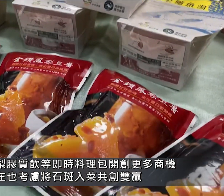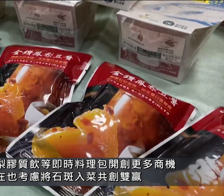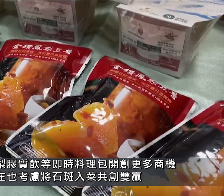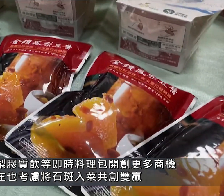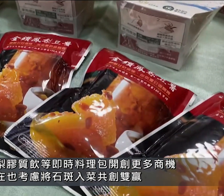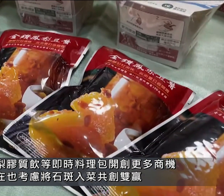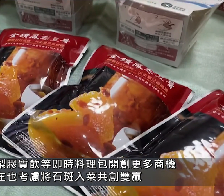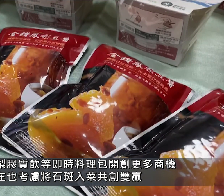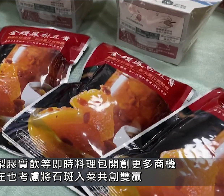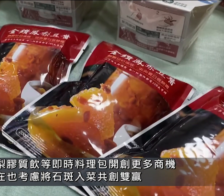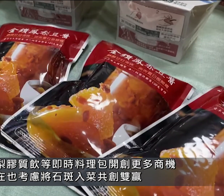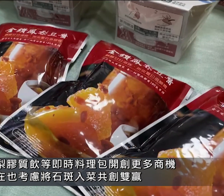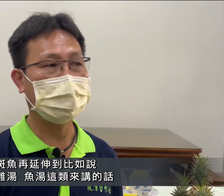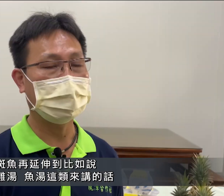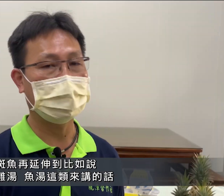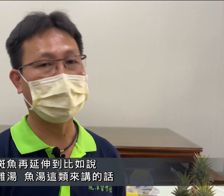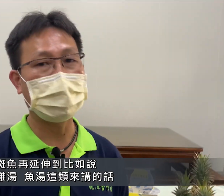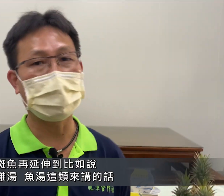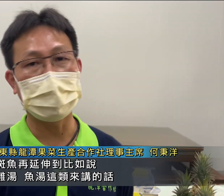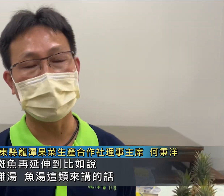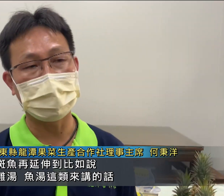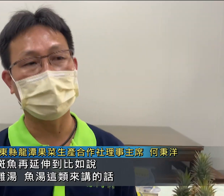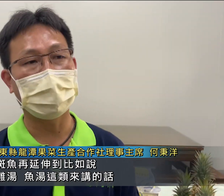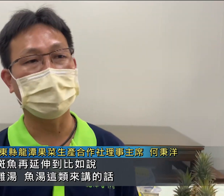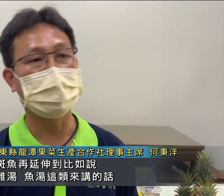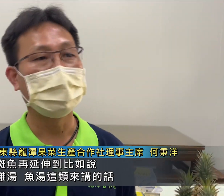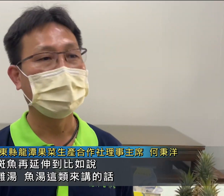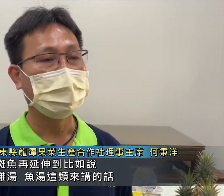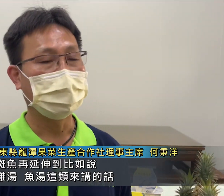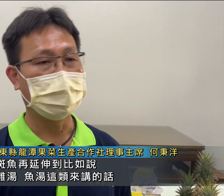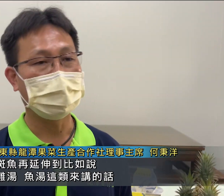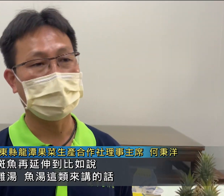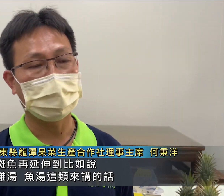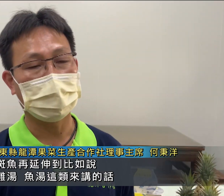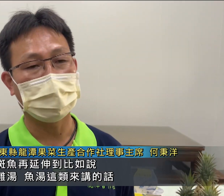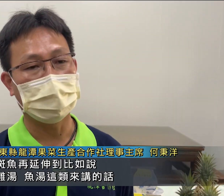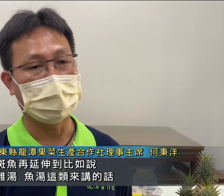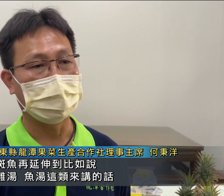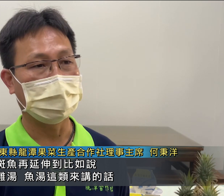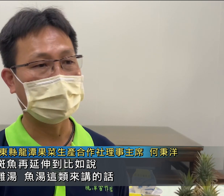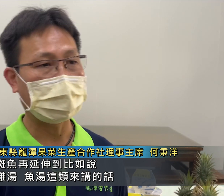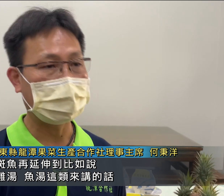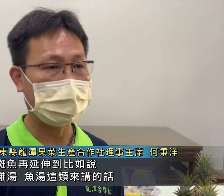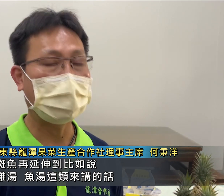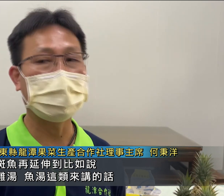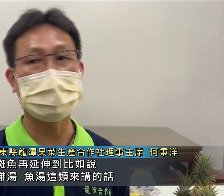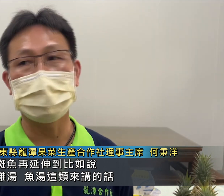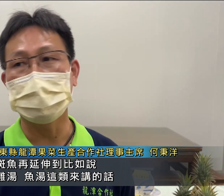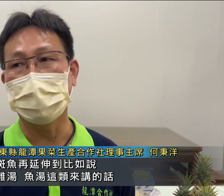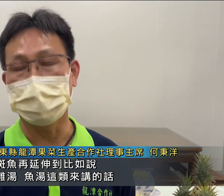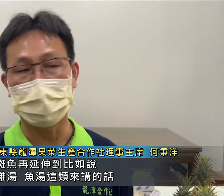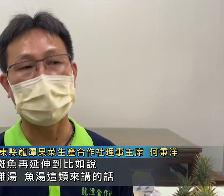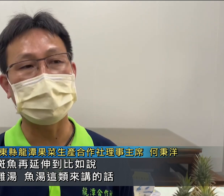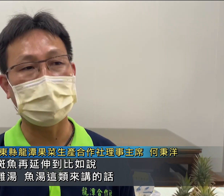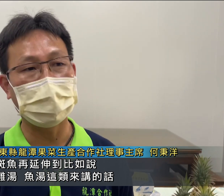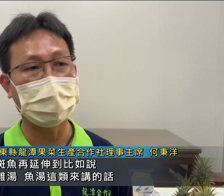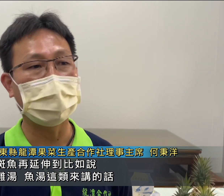菜，共创双赢。 石斑鱼再延伸到，比如说像鸡汤、鱼汤这一类来讲的